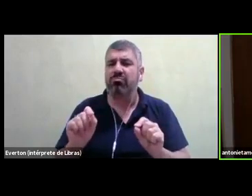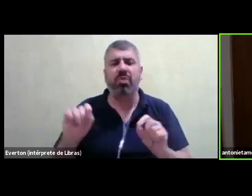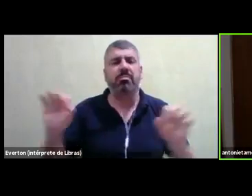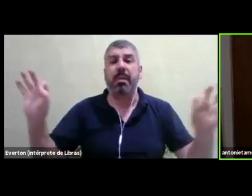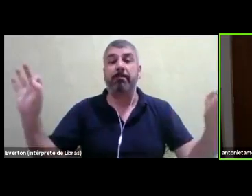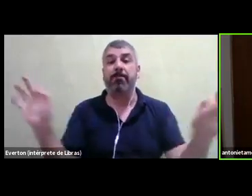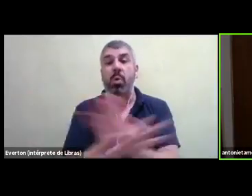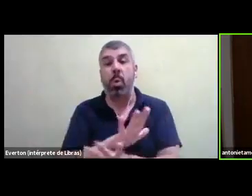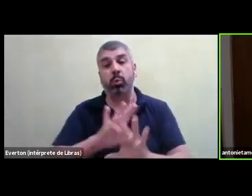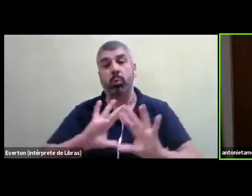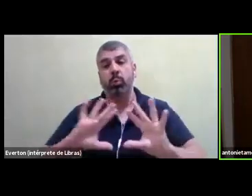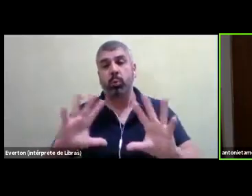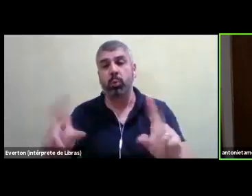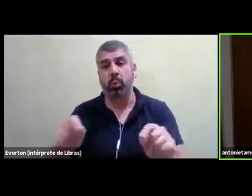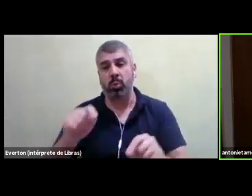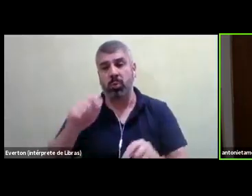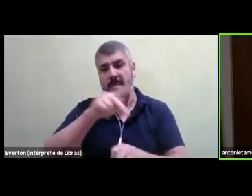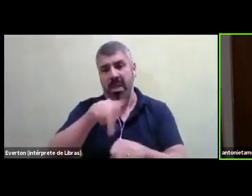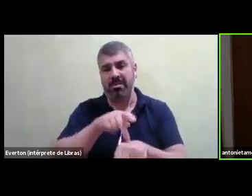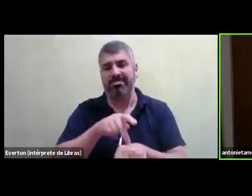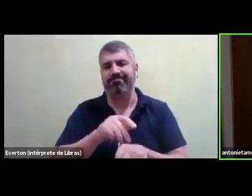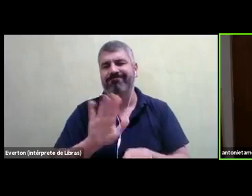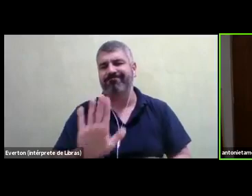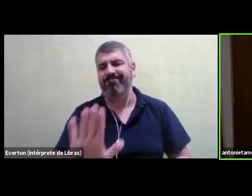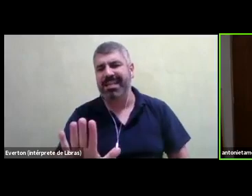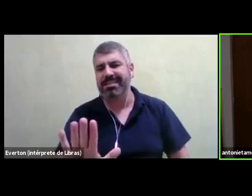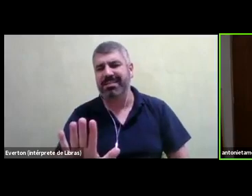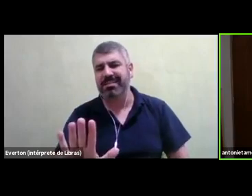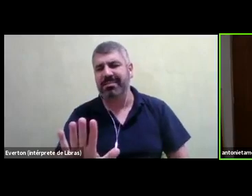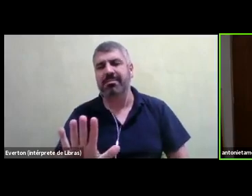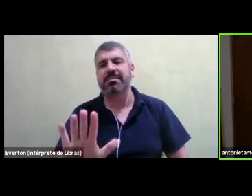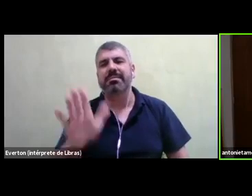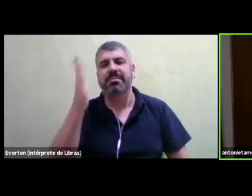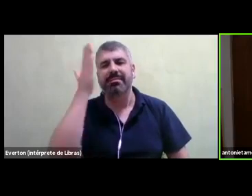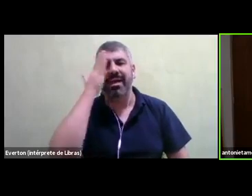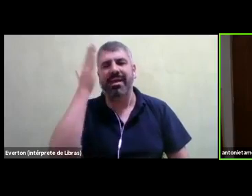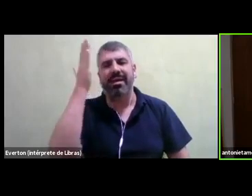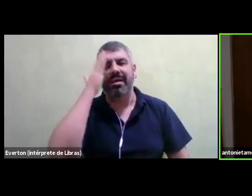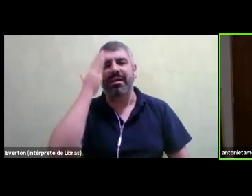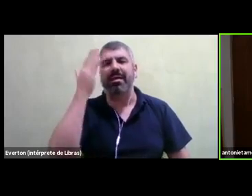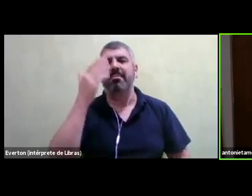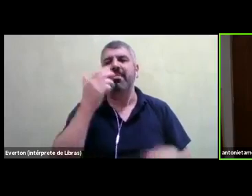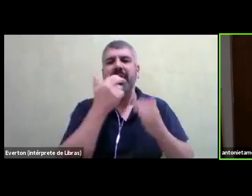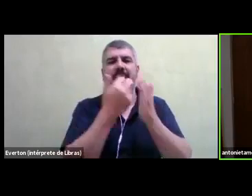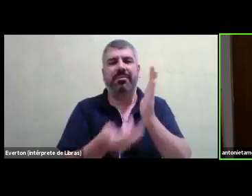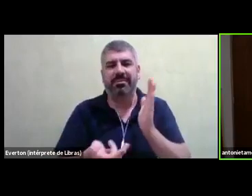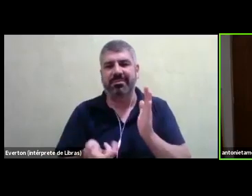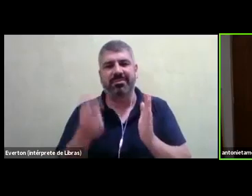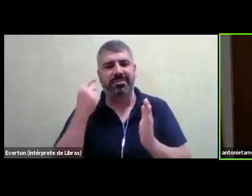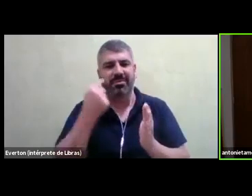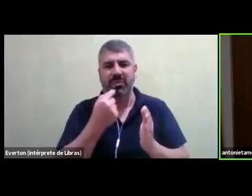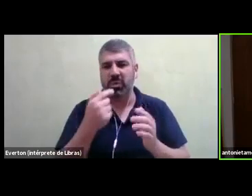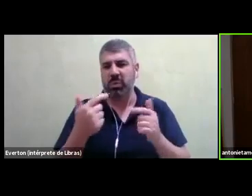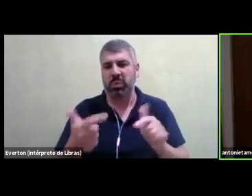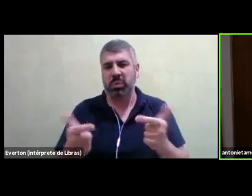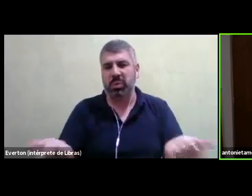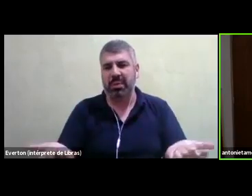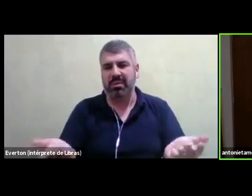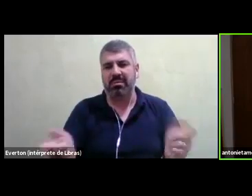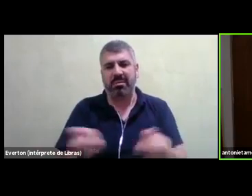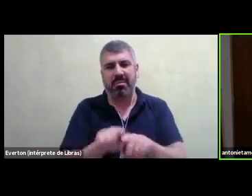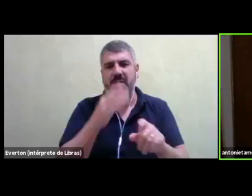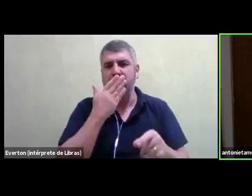resolvida no nosso país. E a gente sabe que não, né? Seria uma ótima oportunidade da gente revisitar